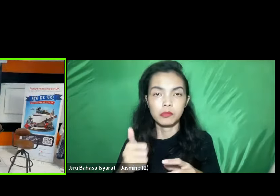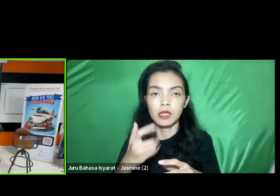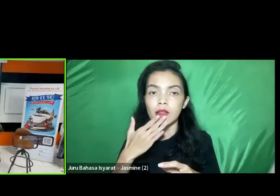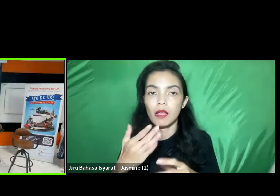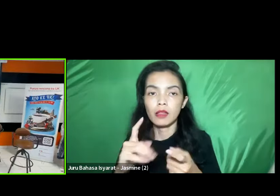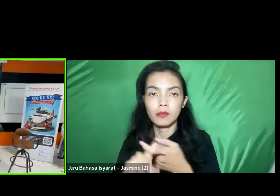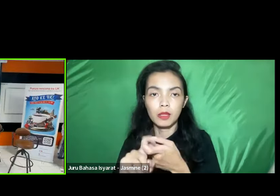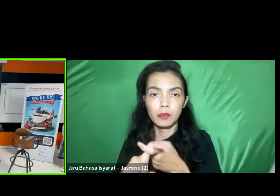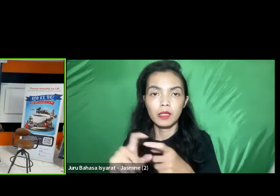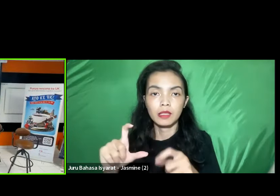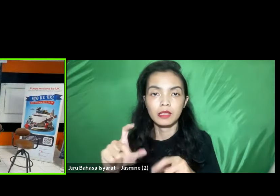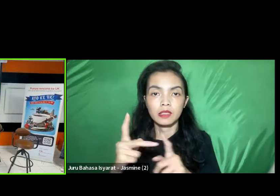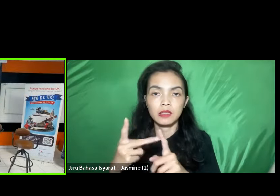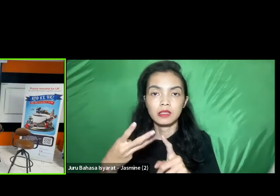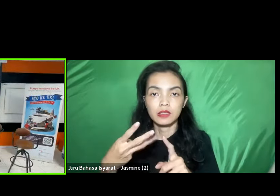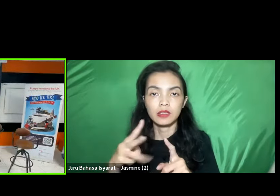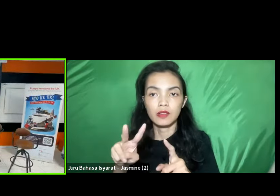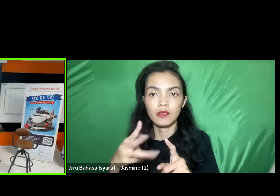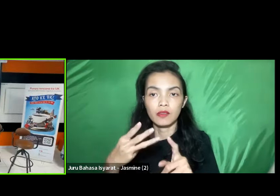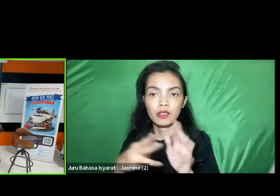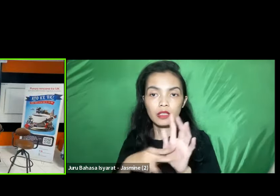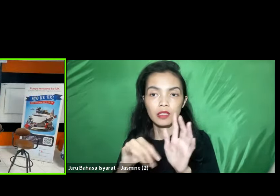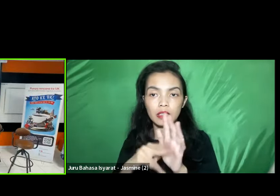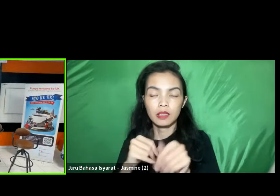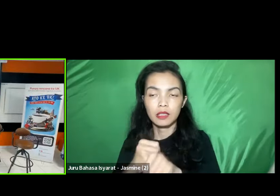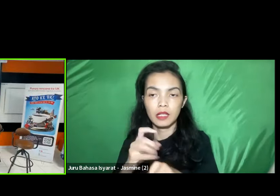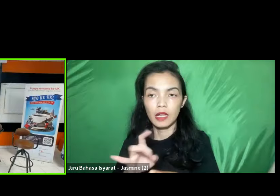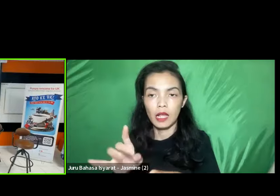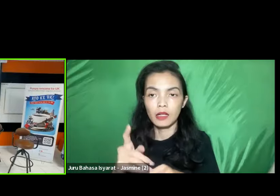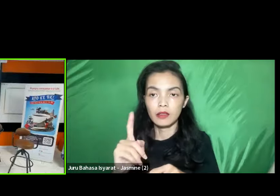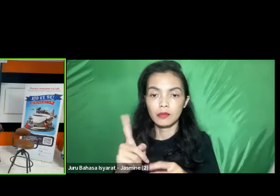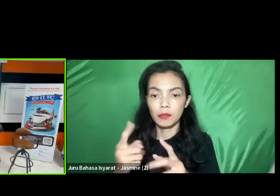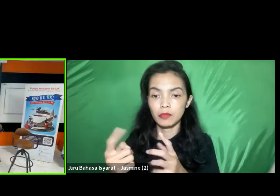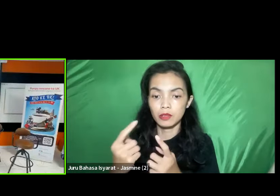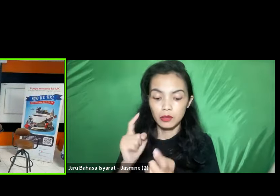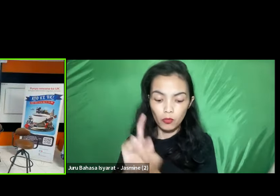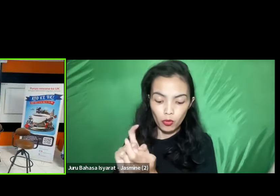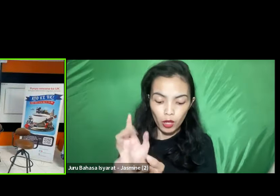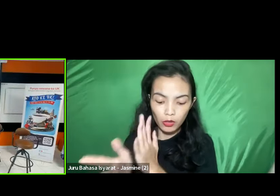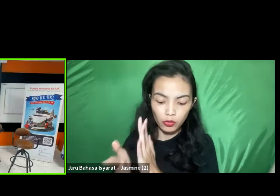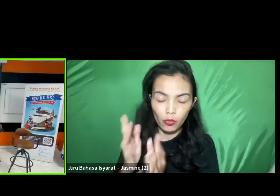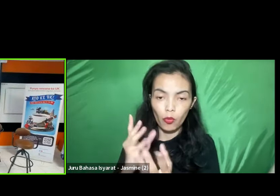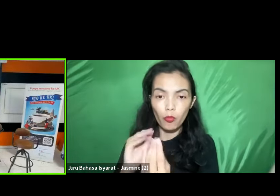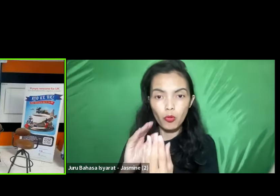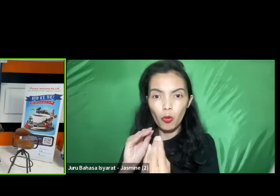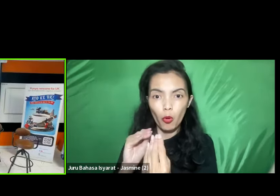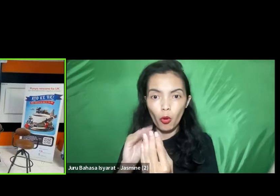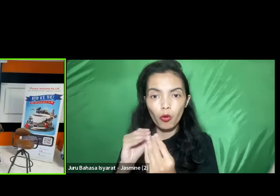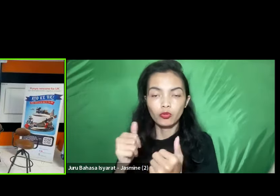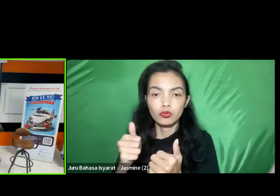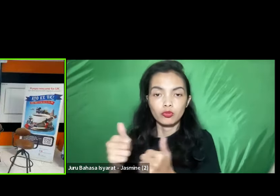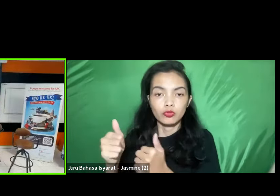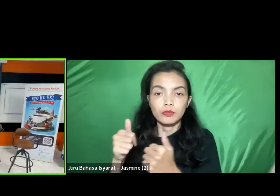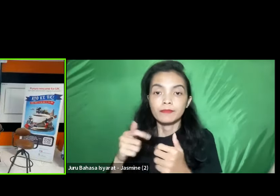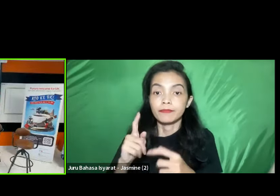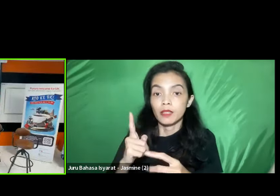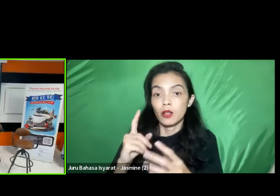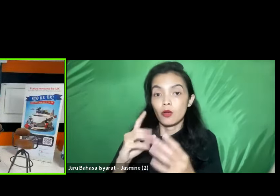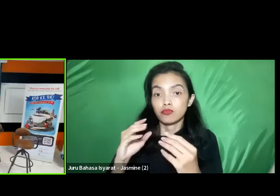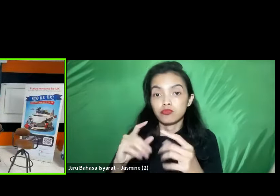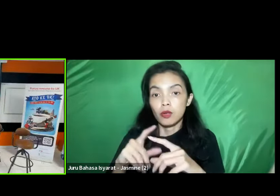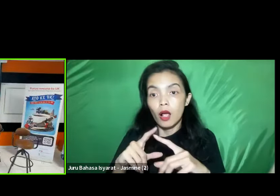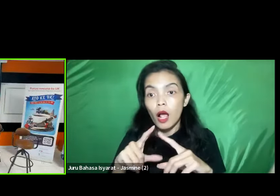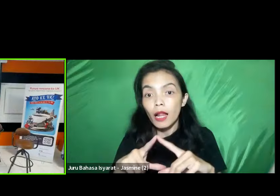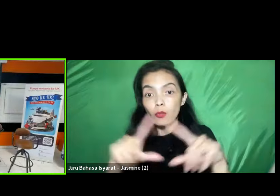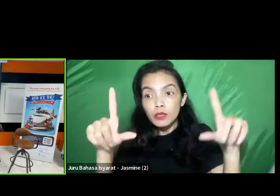selalu pasti ee setiap pertama kali ngobrol tuh langsung klik gitu Nah teman-teman kalau ngobrol sama teman-temannya sekarang itu langsung klik atau sama Alum langsung